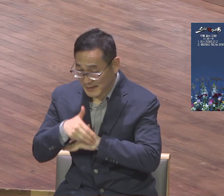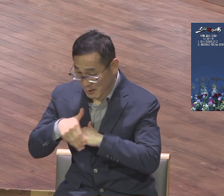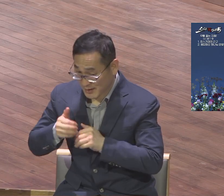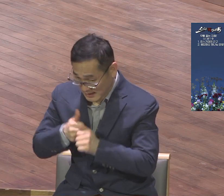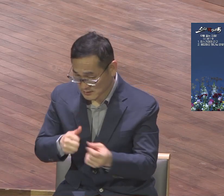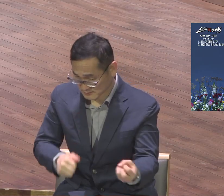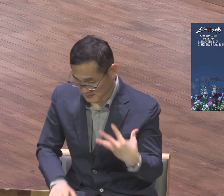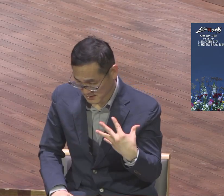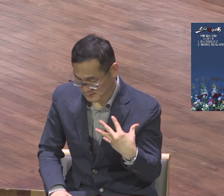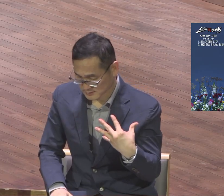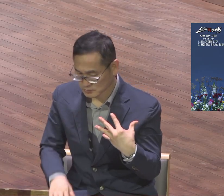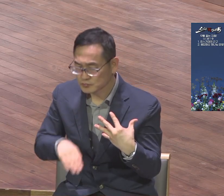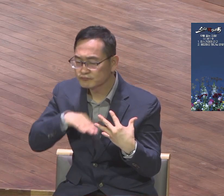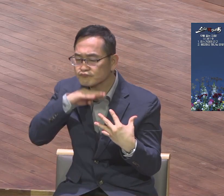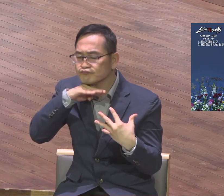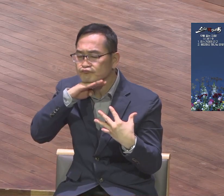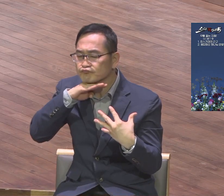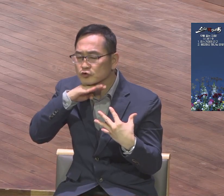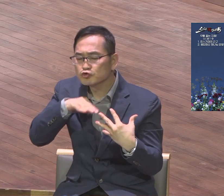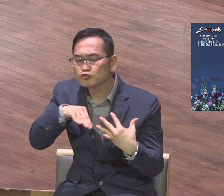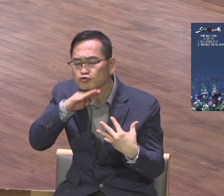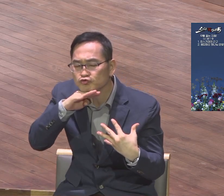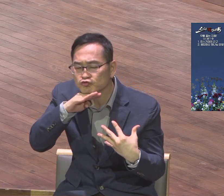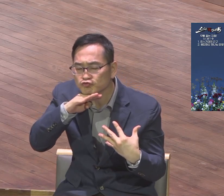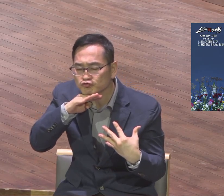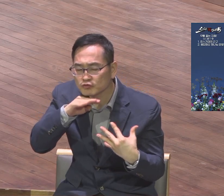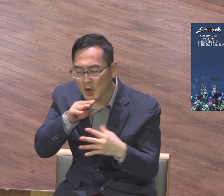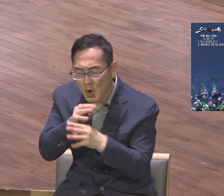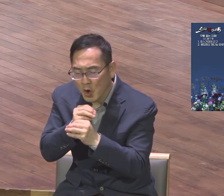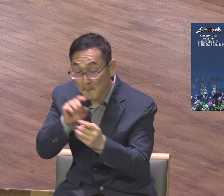응답하십니다. 여러분 시간표 아니에요. 하나님의 시간표에 따라 정확하게